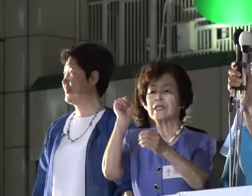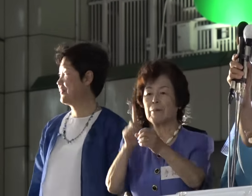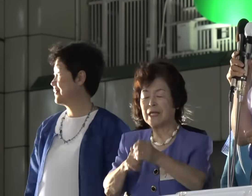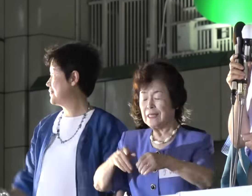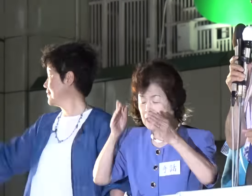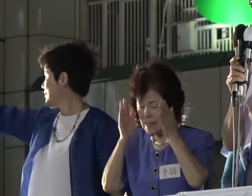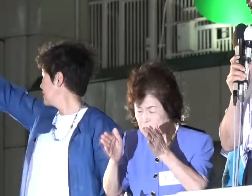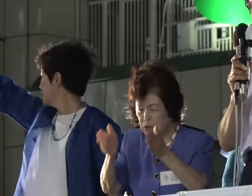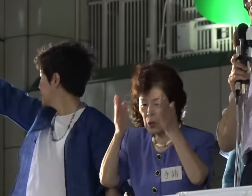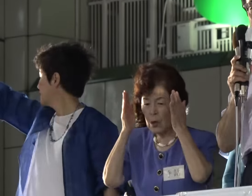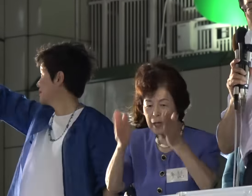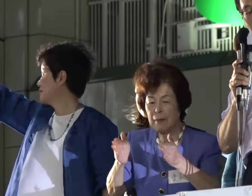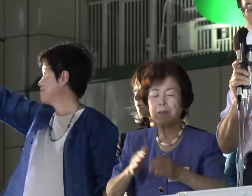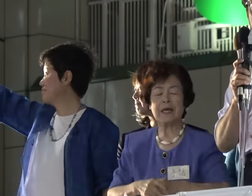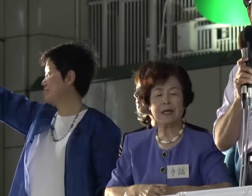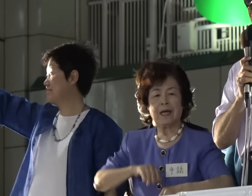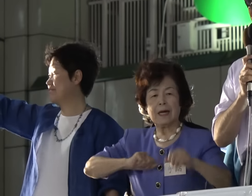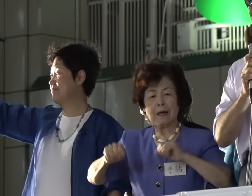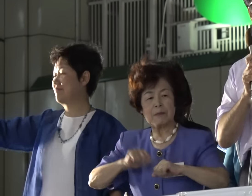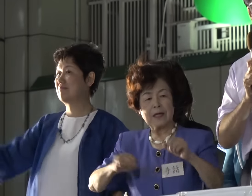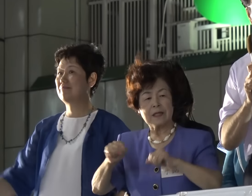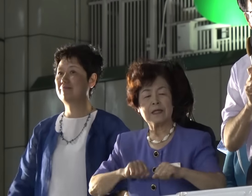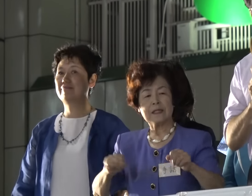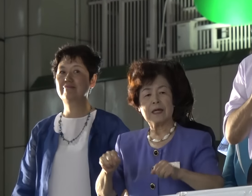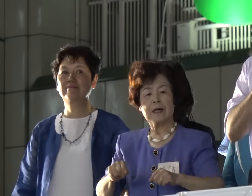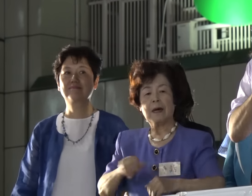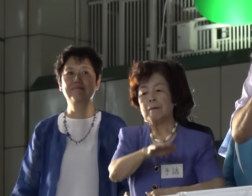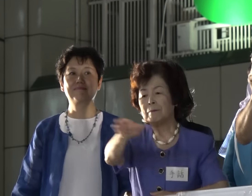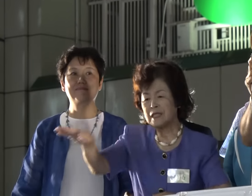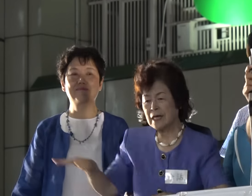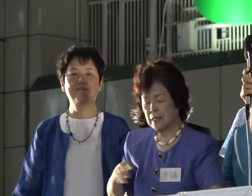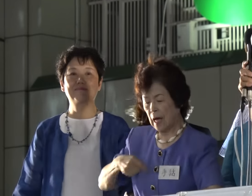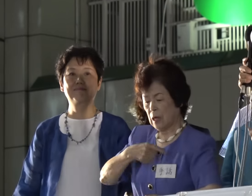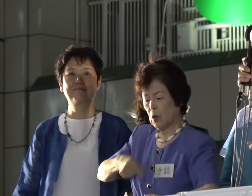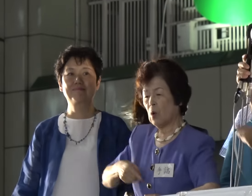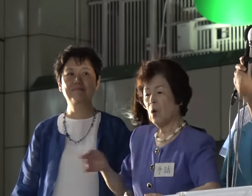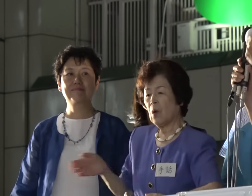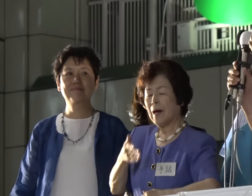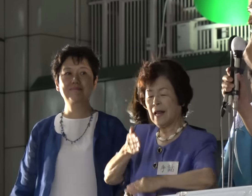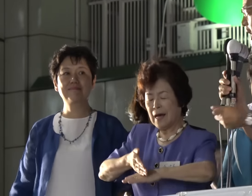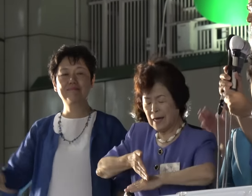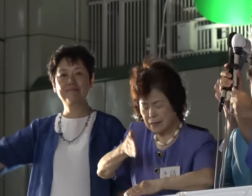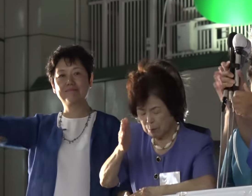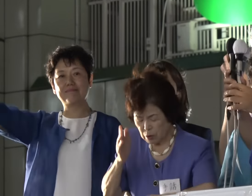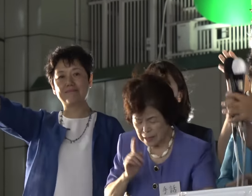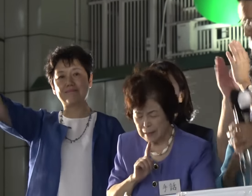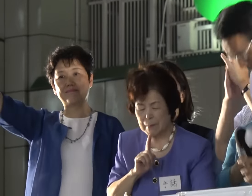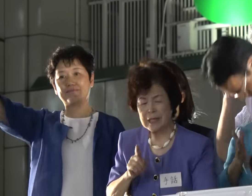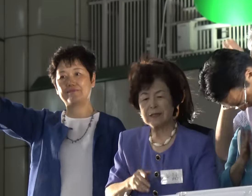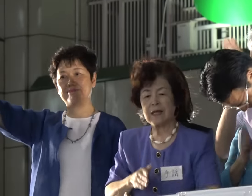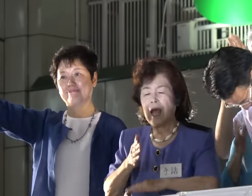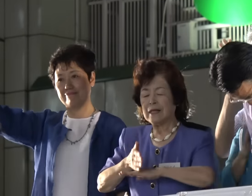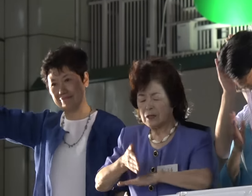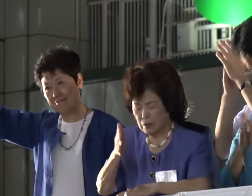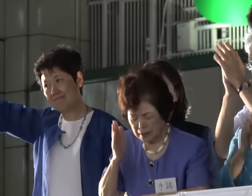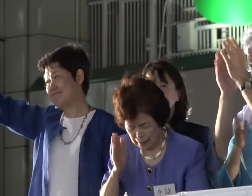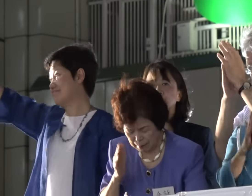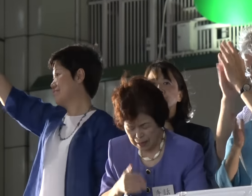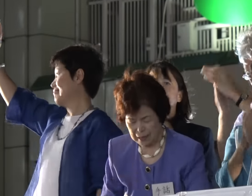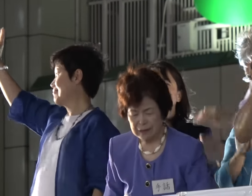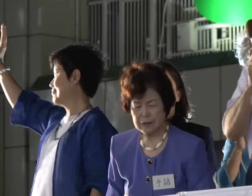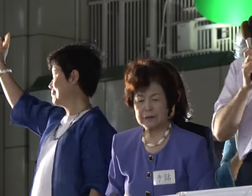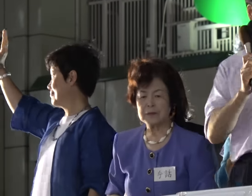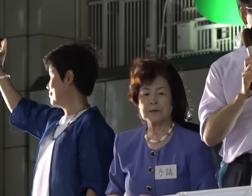一生懸命に活動していただいた皆さん、心から感謝申し上げます。本当にありがと